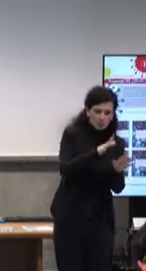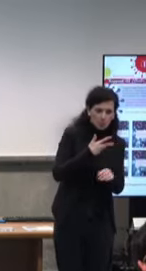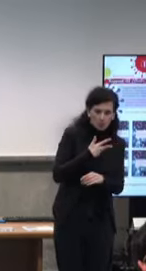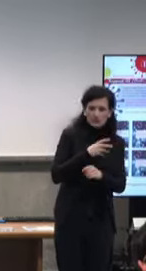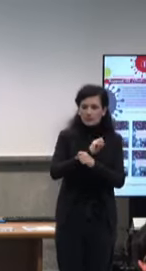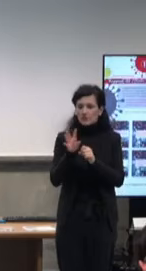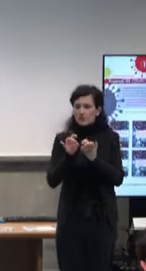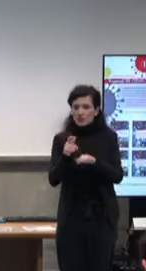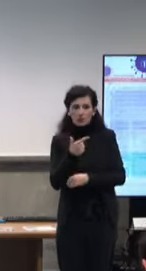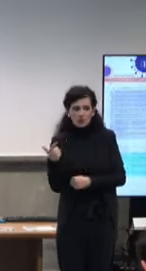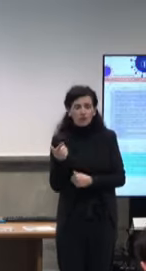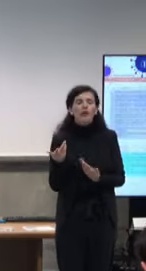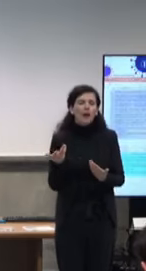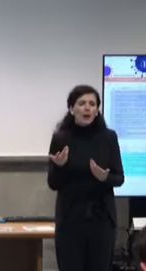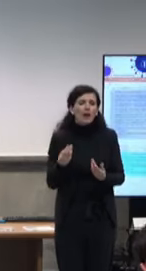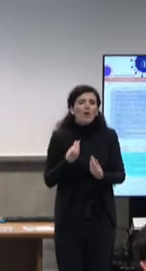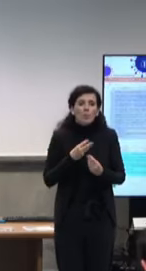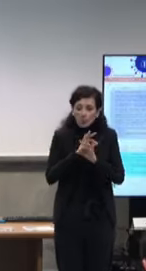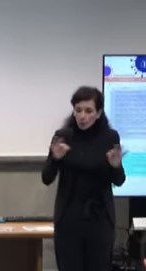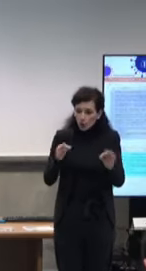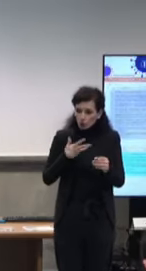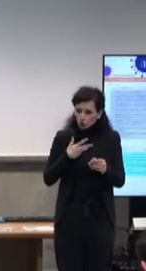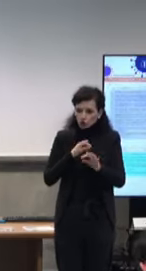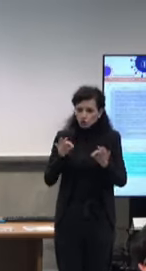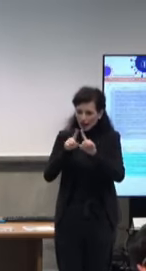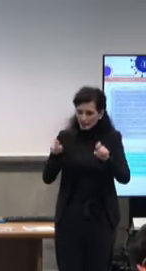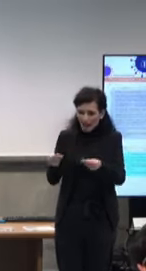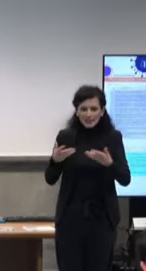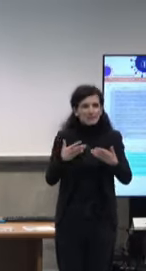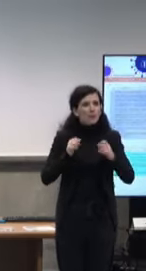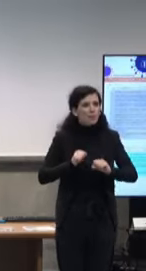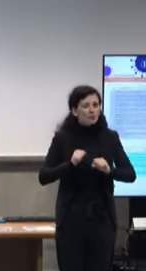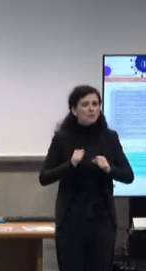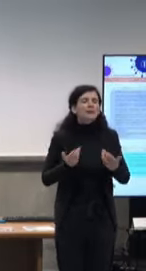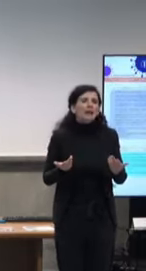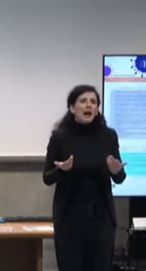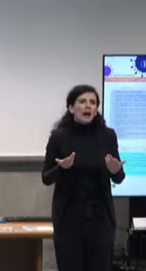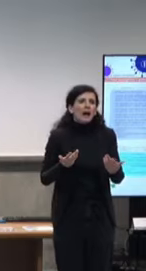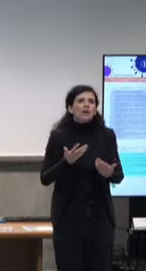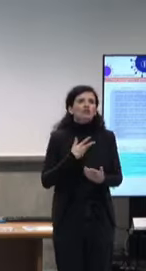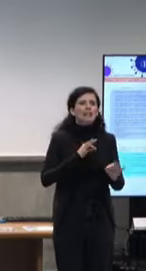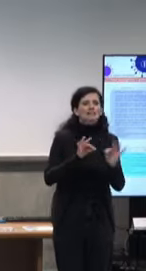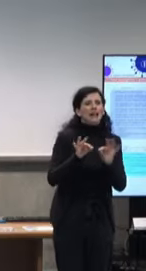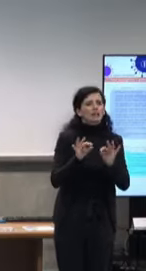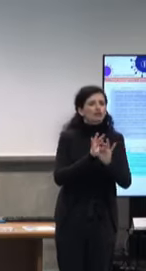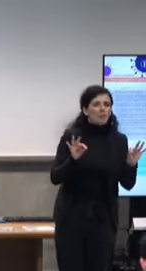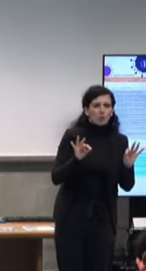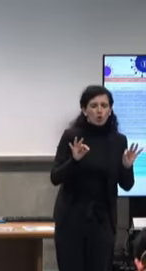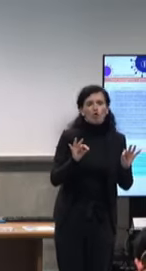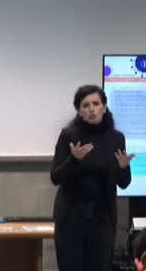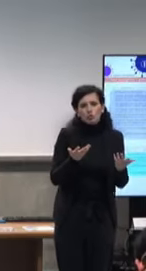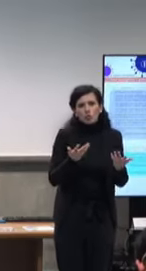quando ce l'avremo e quindi non c'è una strategia dovremo probabilmente in una prima parte immaginare di lavorare